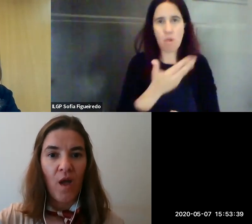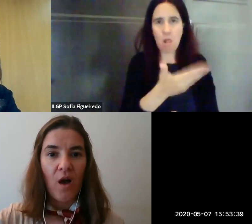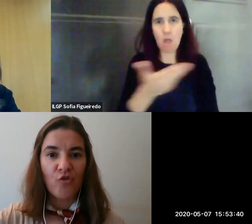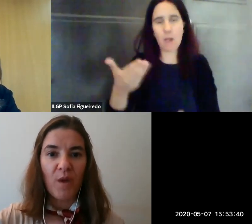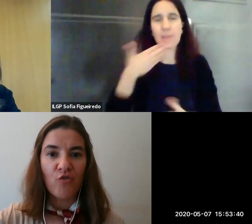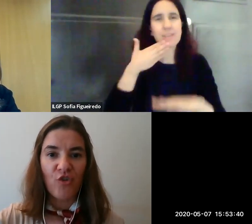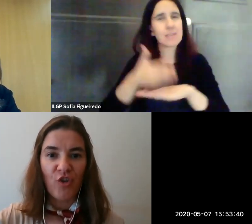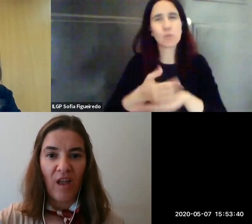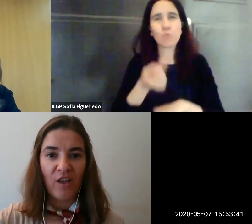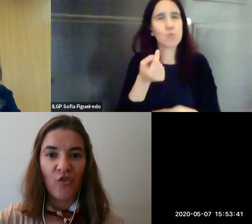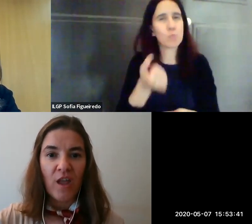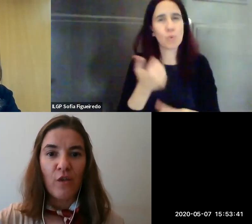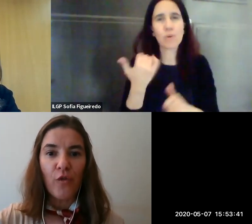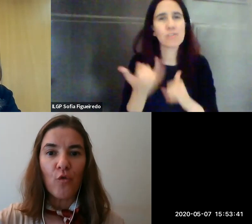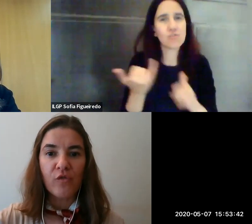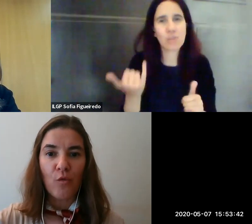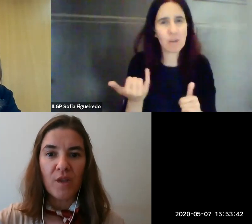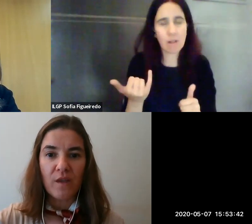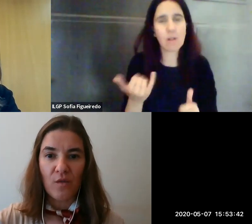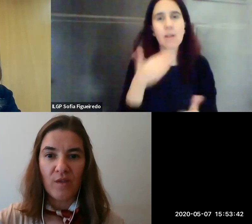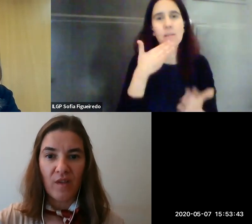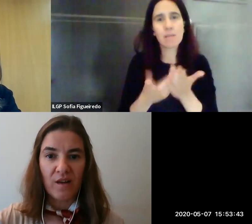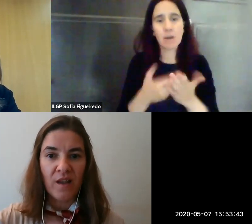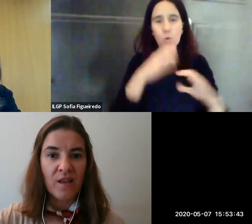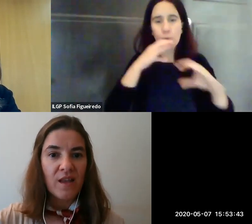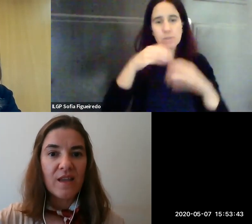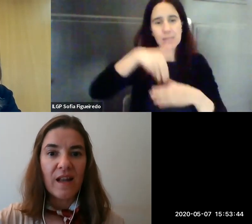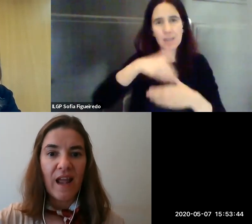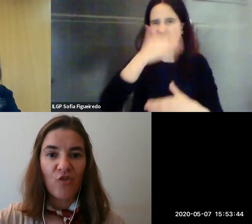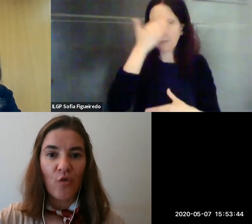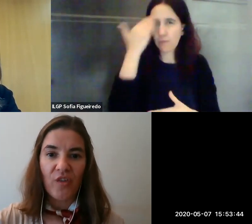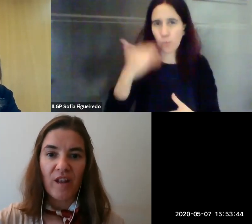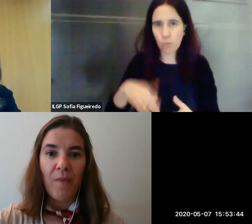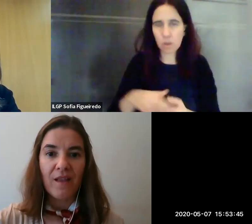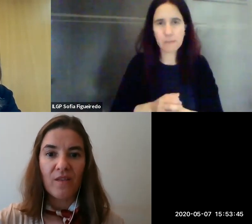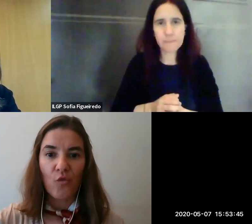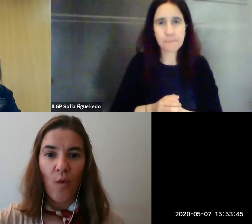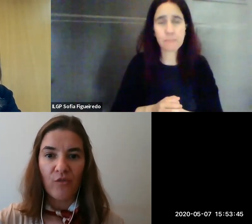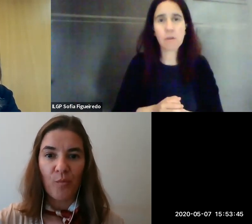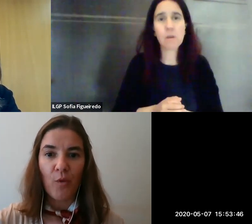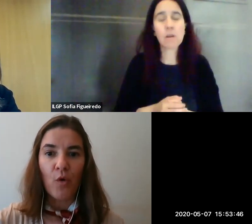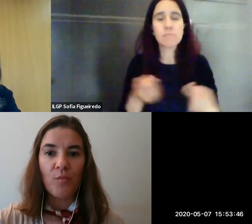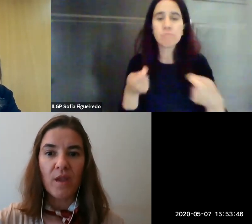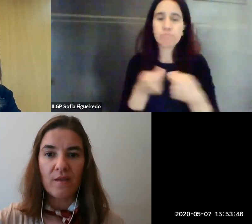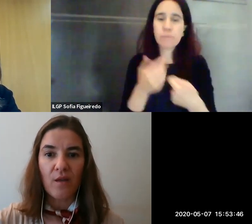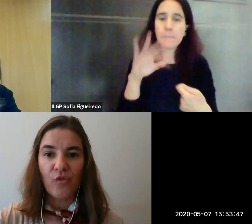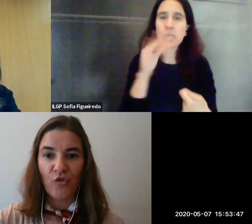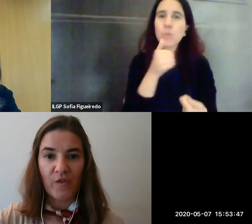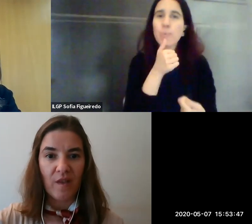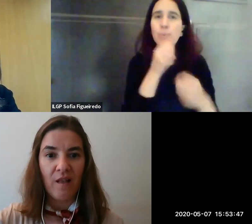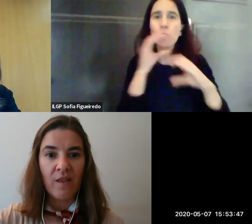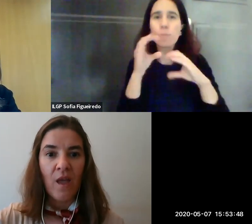acesso aos meios digitais, dificulta a comunicação interna. Que canais considera mais adequados para uma